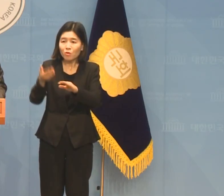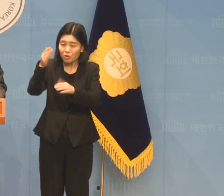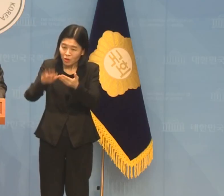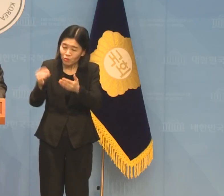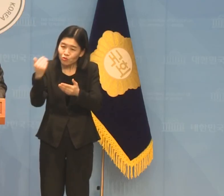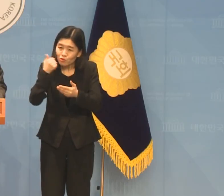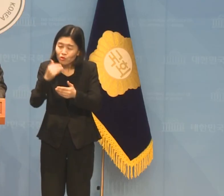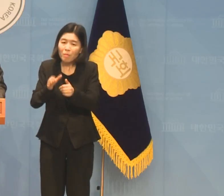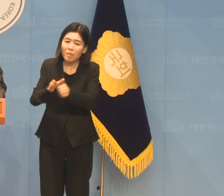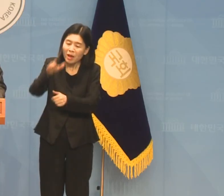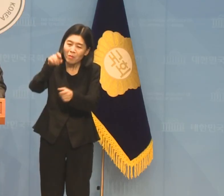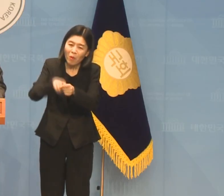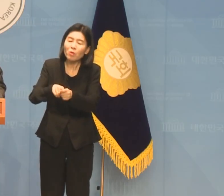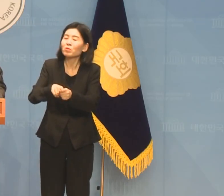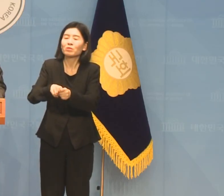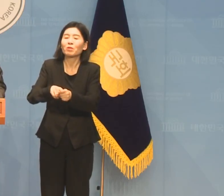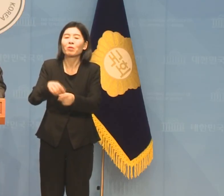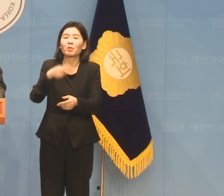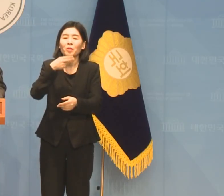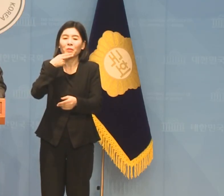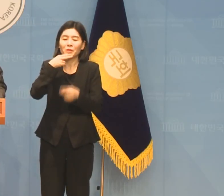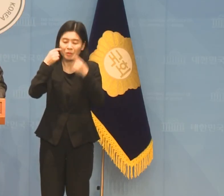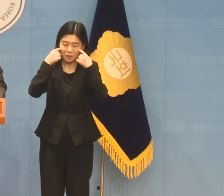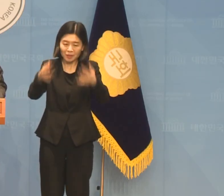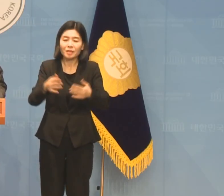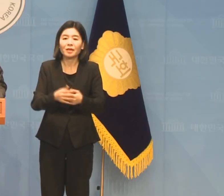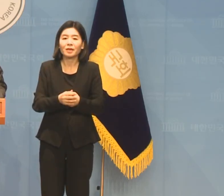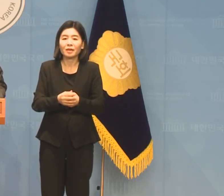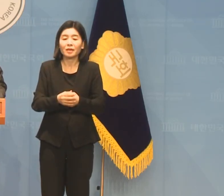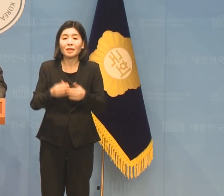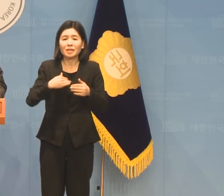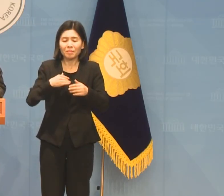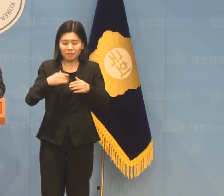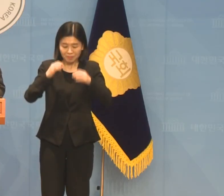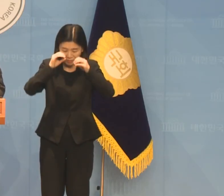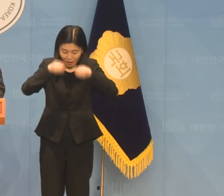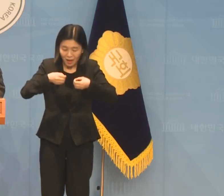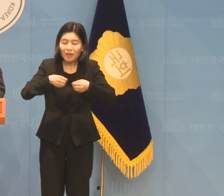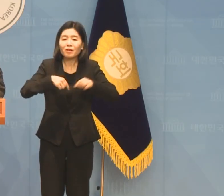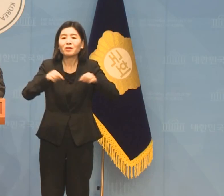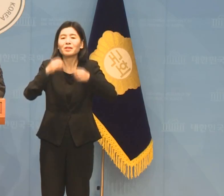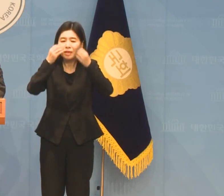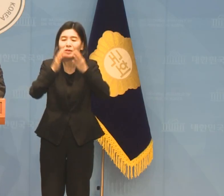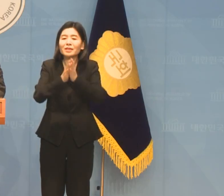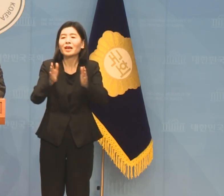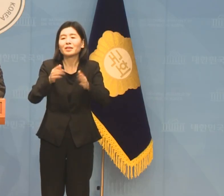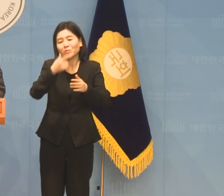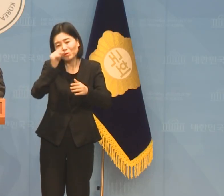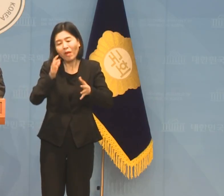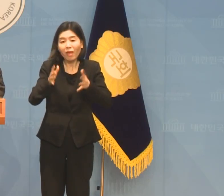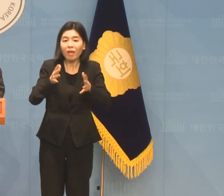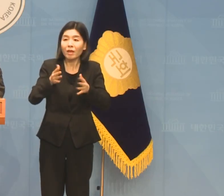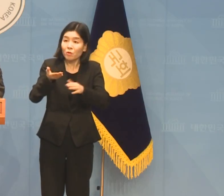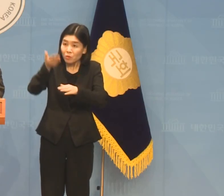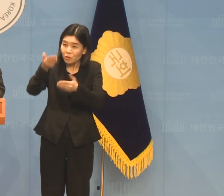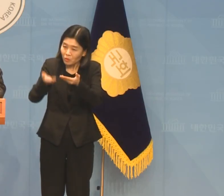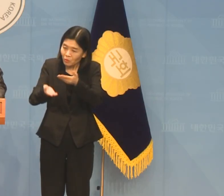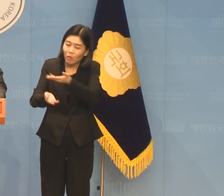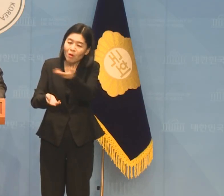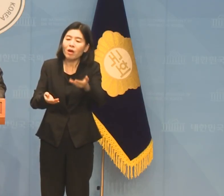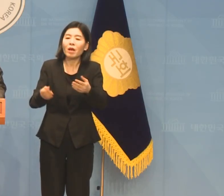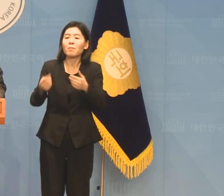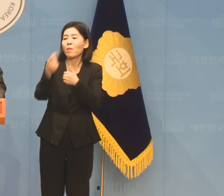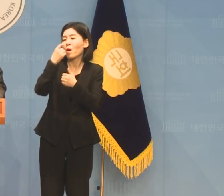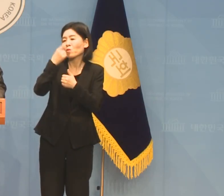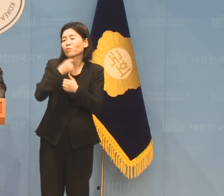의원님들을 폄훼하려는 의도가 아닙니다. 아직 모자란 많은 정치 신인이기에 선배 동료 의원들께 많은 배움을 갈망하고